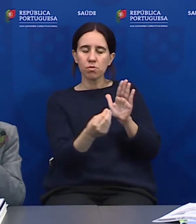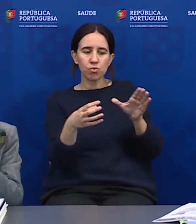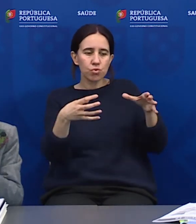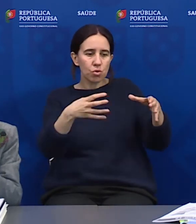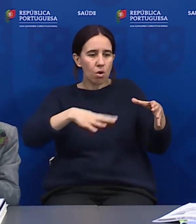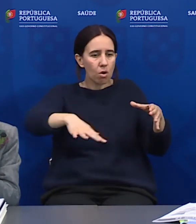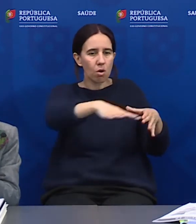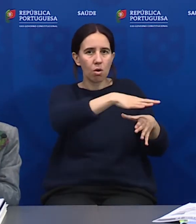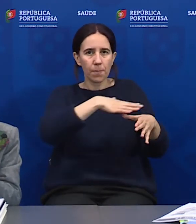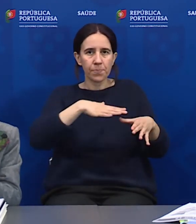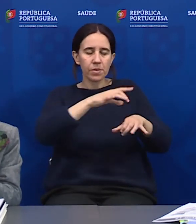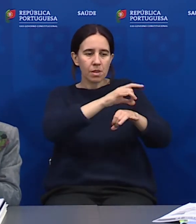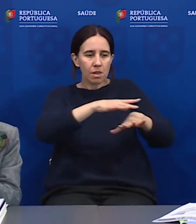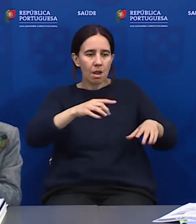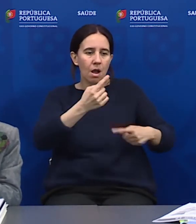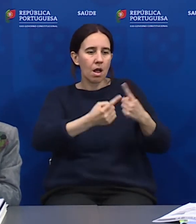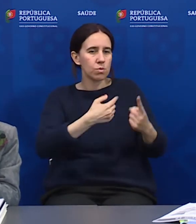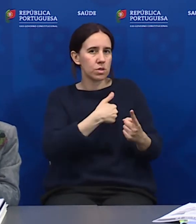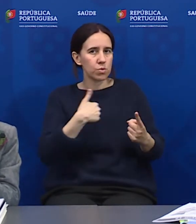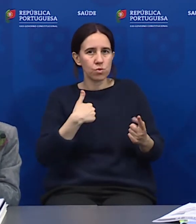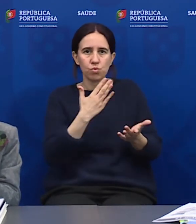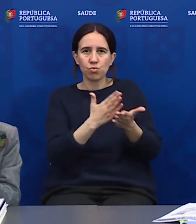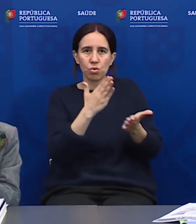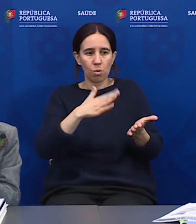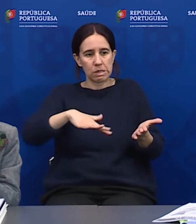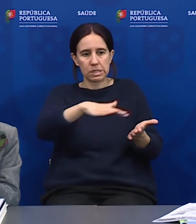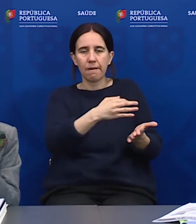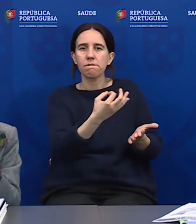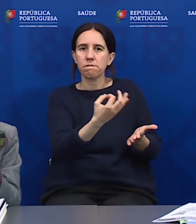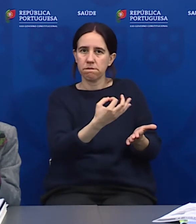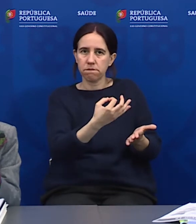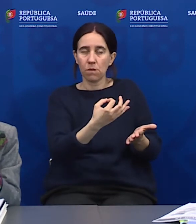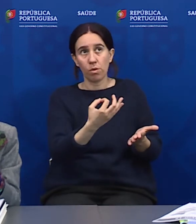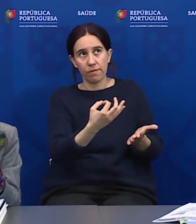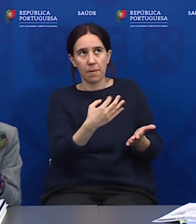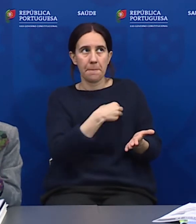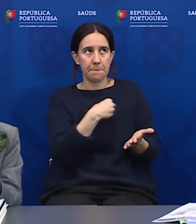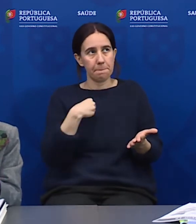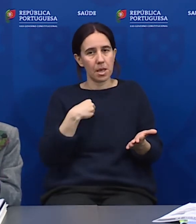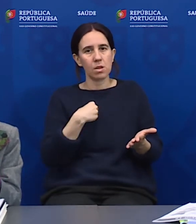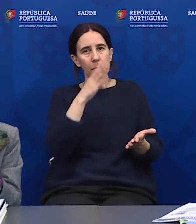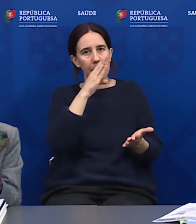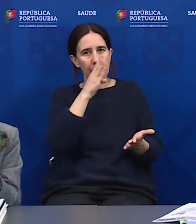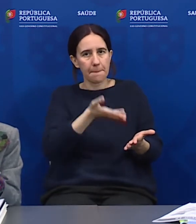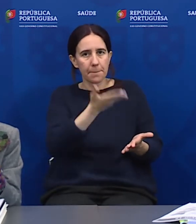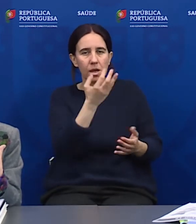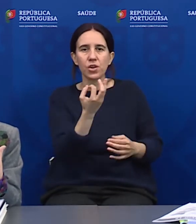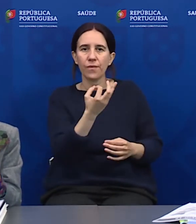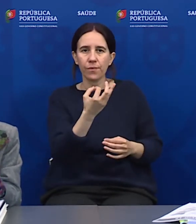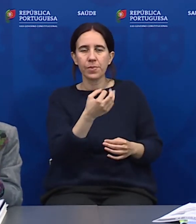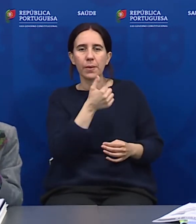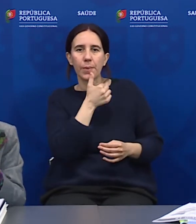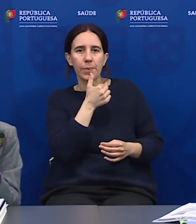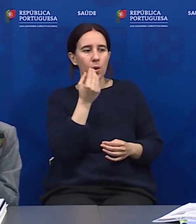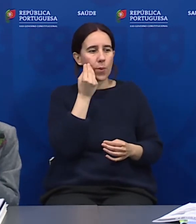confinado apenas a alguns estabelecimentos de saúde, onde estavam os médicos mais treinados, onde tínhamos que ver como é